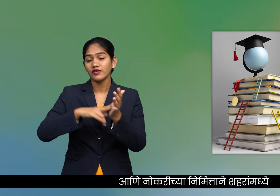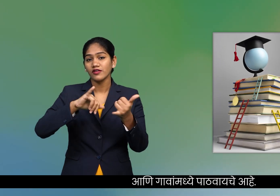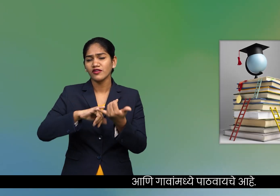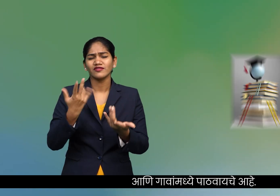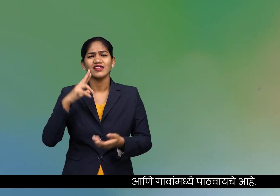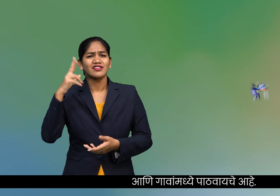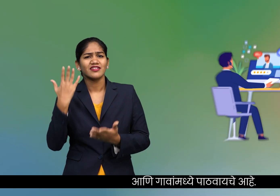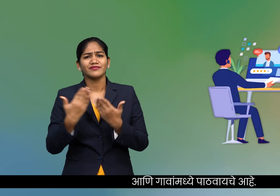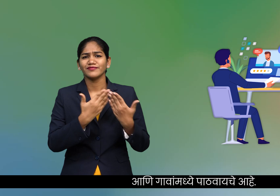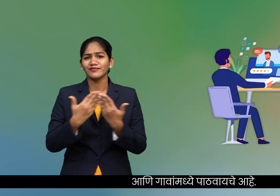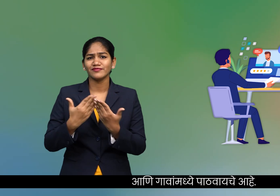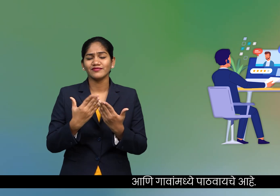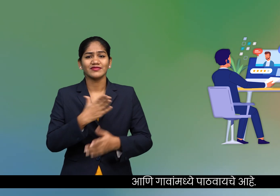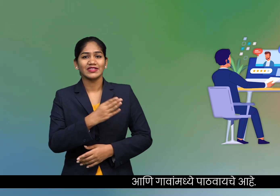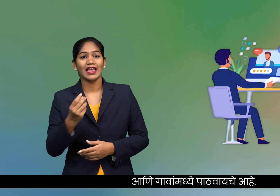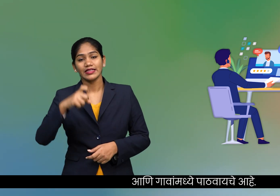आणि गावांमध्ये पाठवायचे आहे.